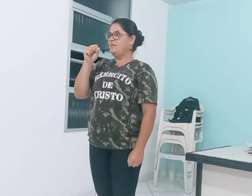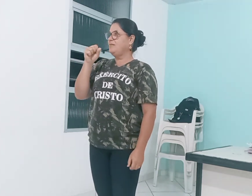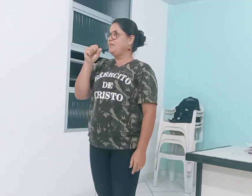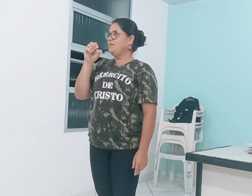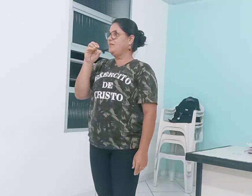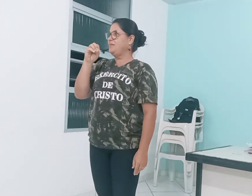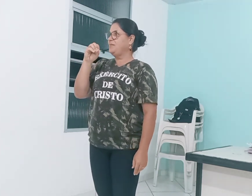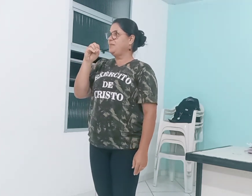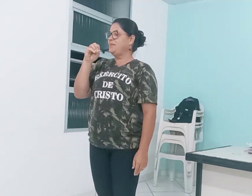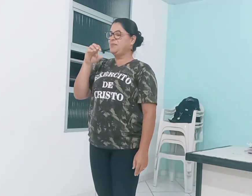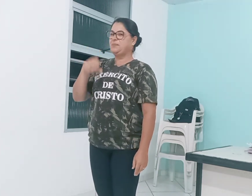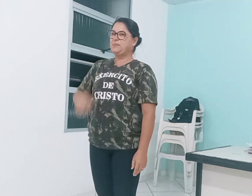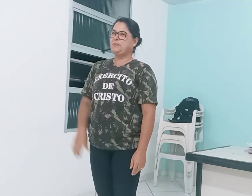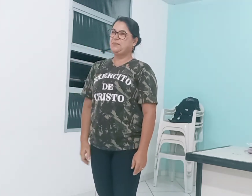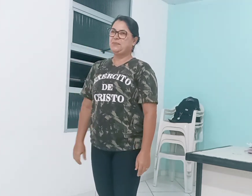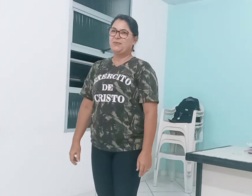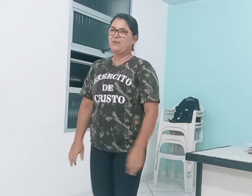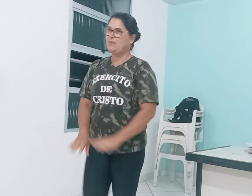1980. Isso.